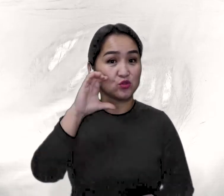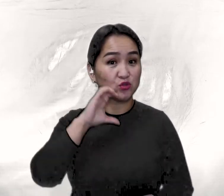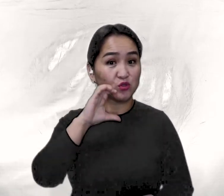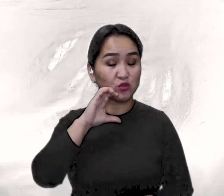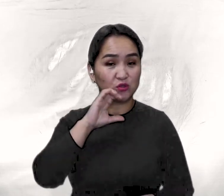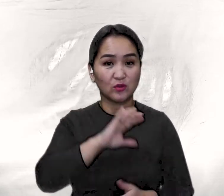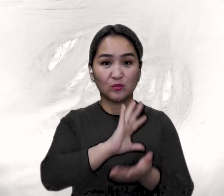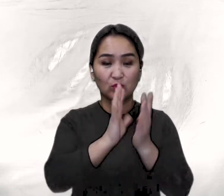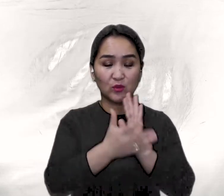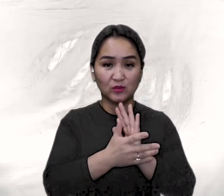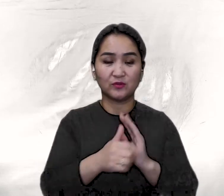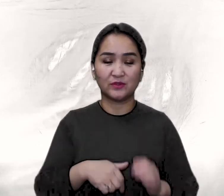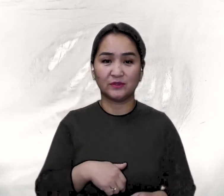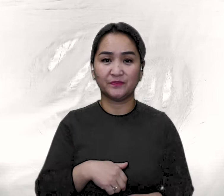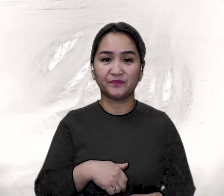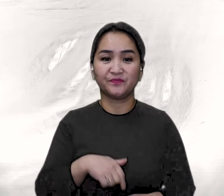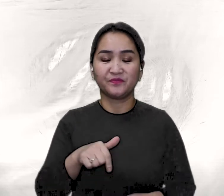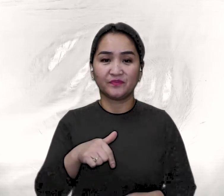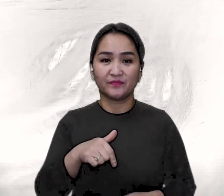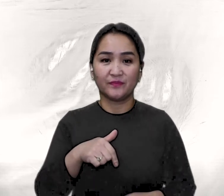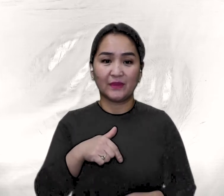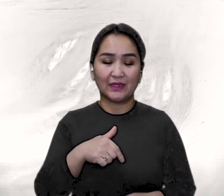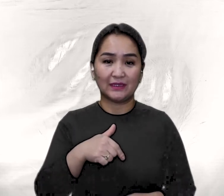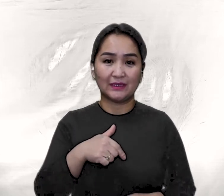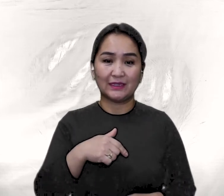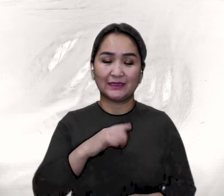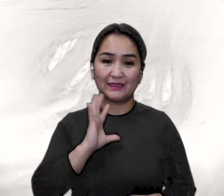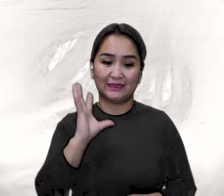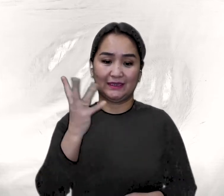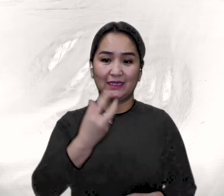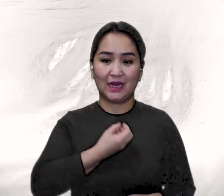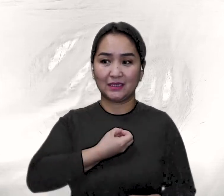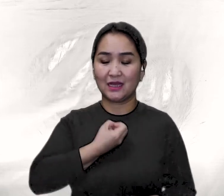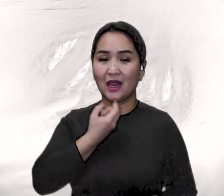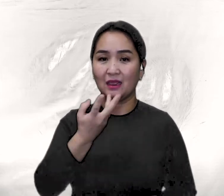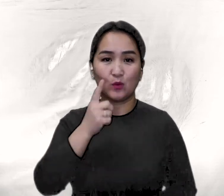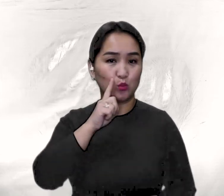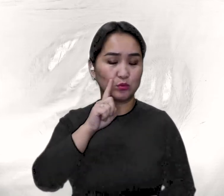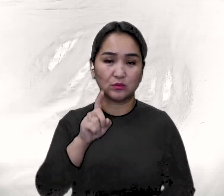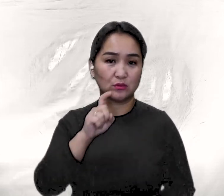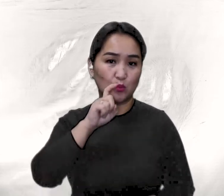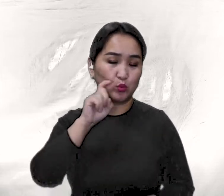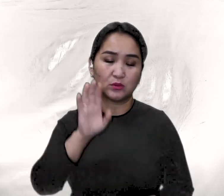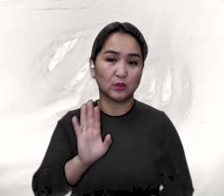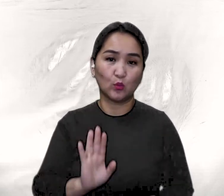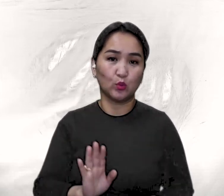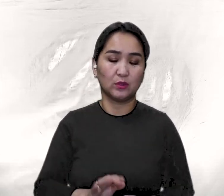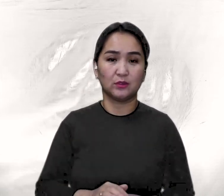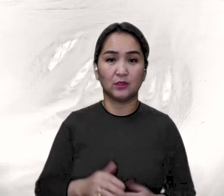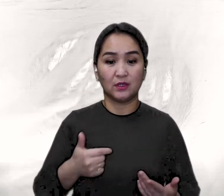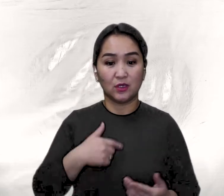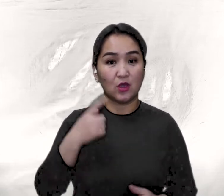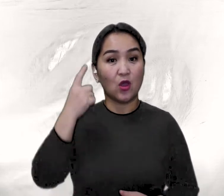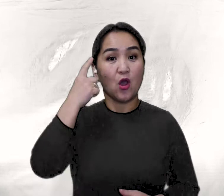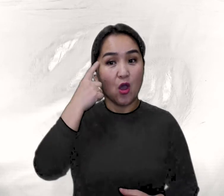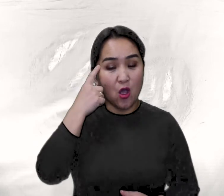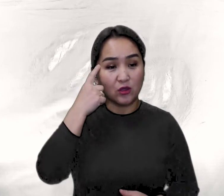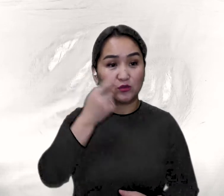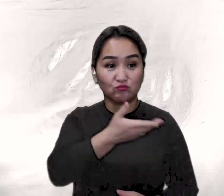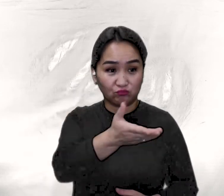ч гэсэн намайг ээл гэж боддог. Би тэднэр зэрөөсө транс гэдэг хэлхийг хүсдэггүй. Зүгээр яг энэ ойлголт ойлголтоор нь л